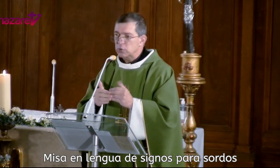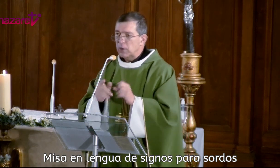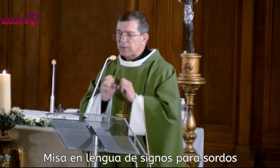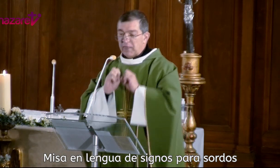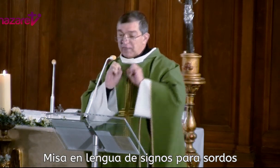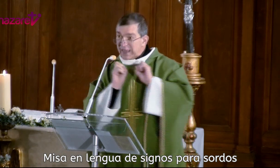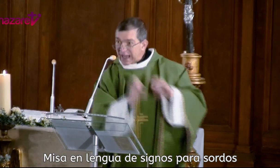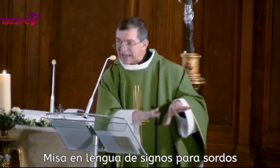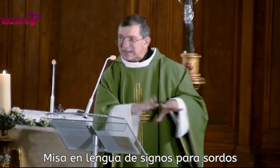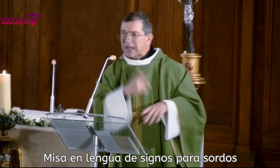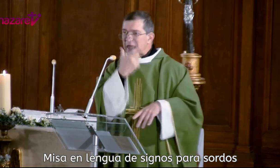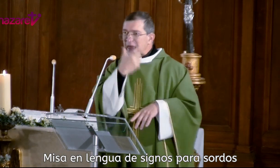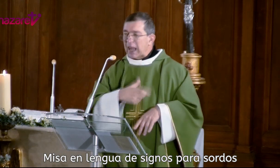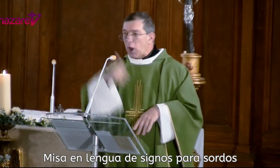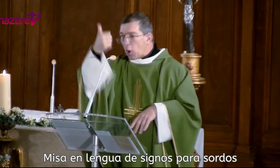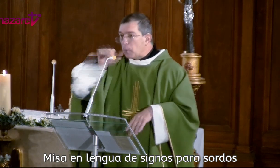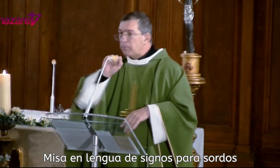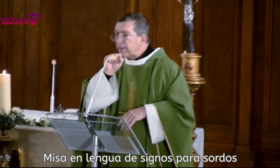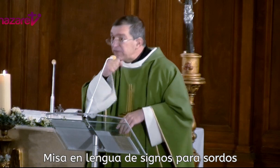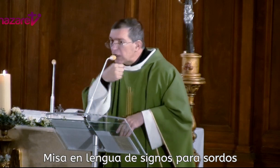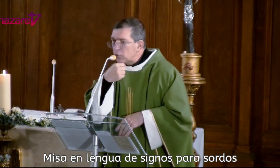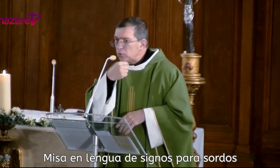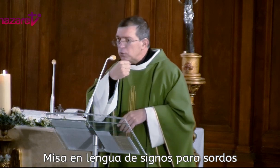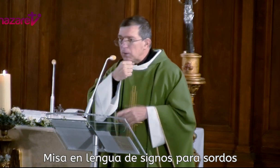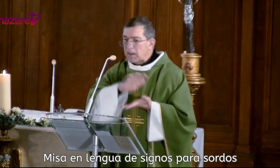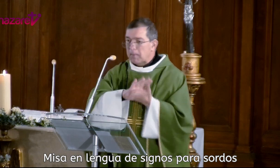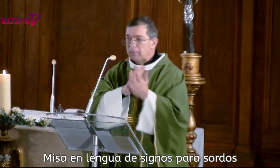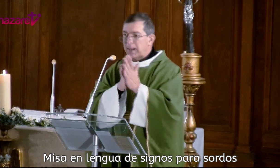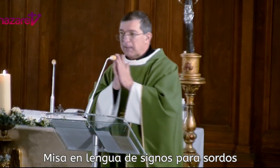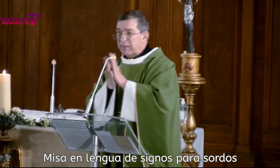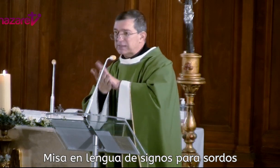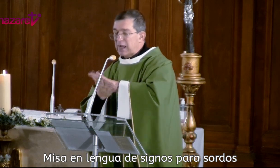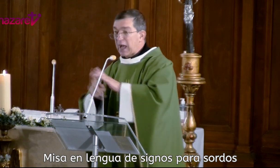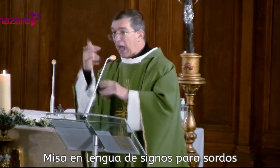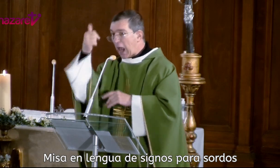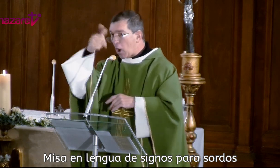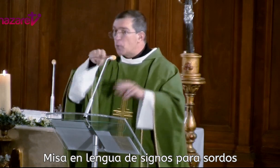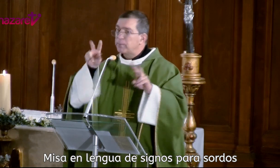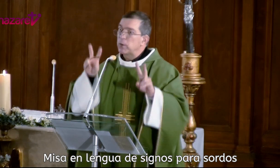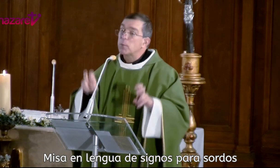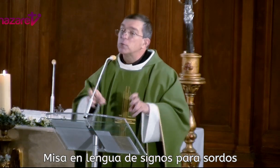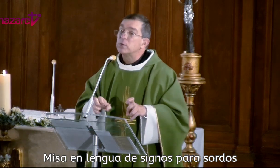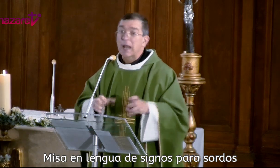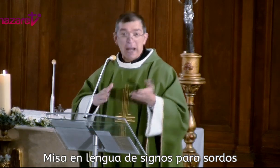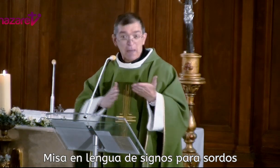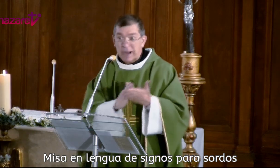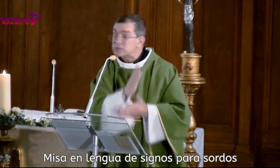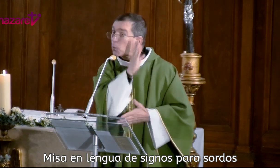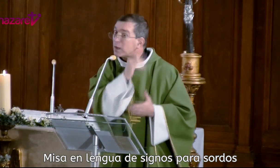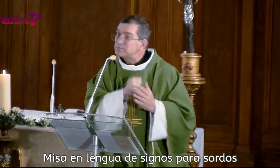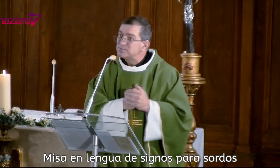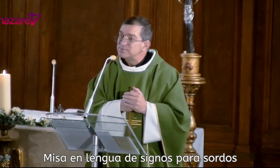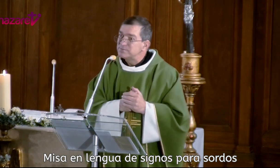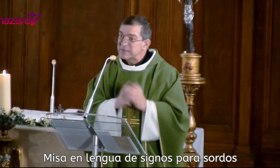de dejar el hombre viejo para pasar al hombre nuevo, la Pascua.